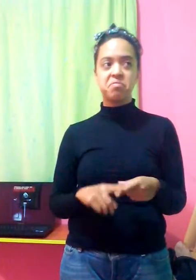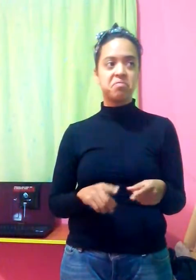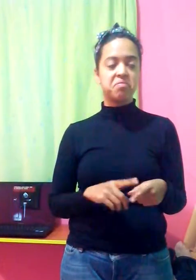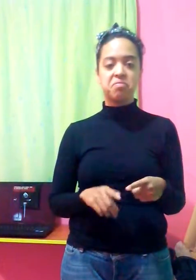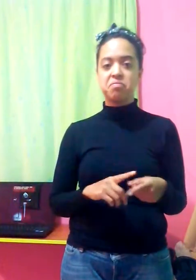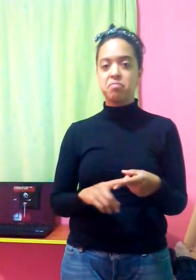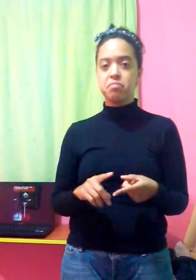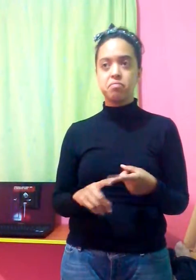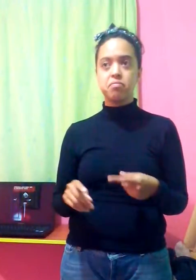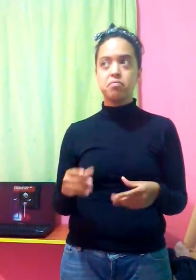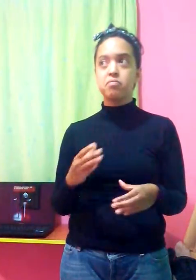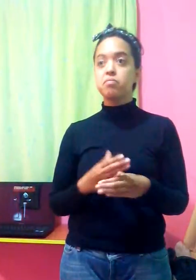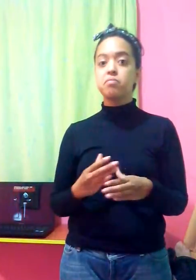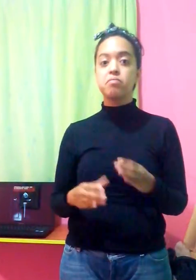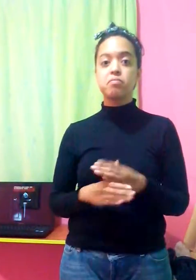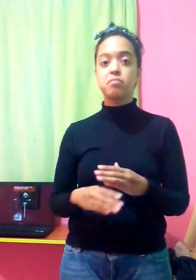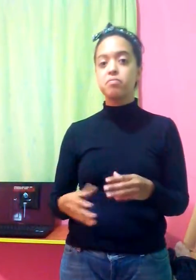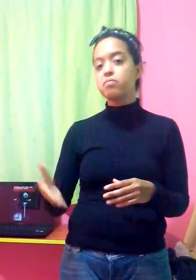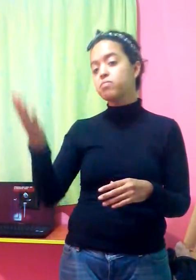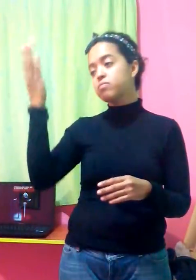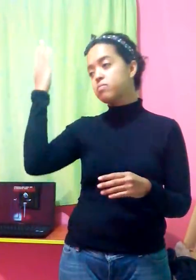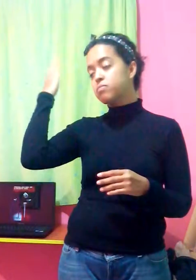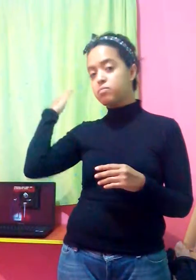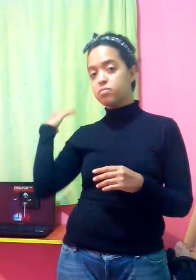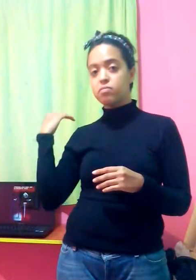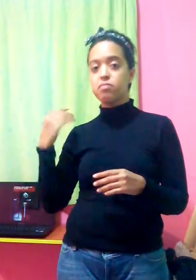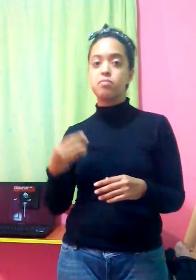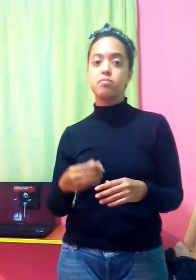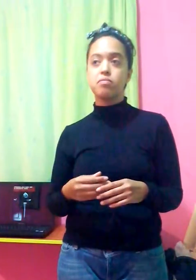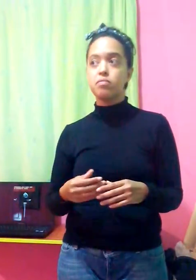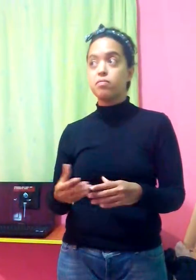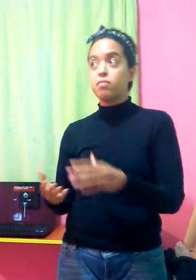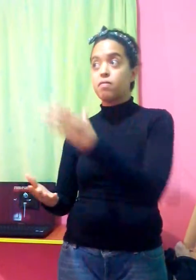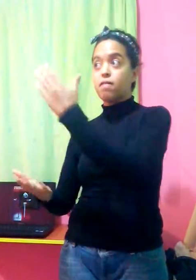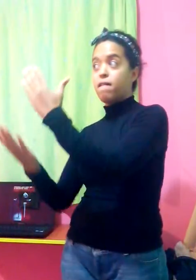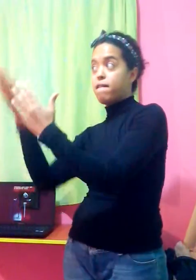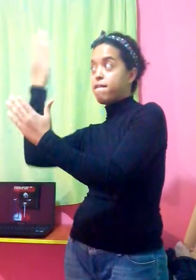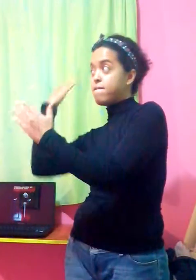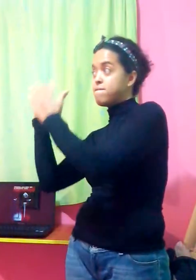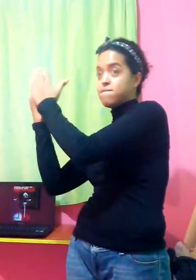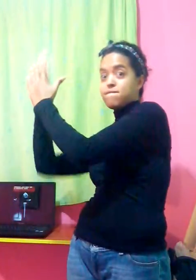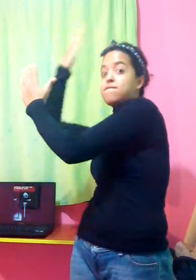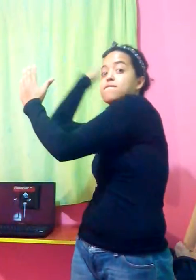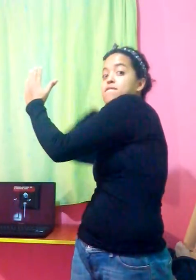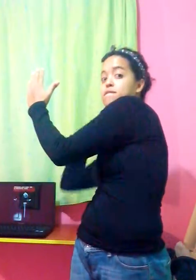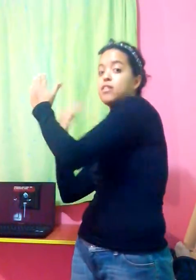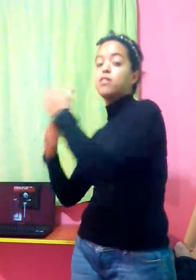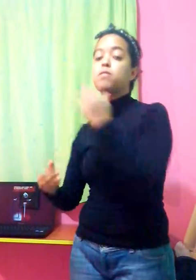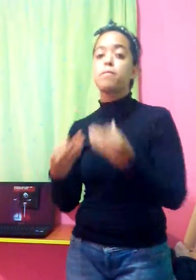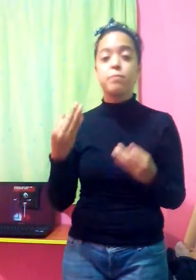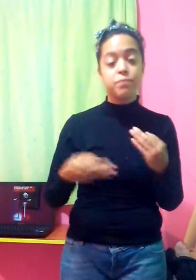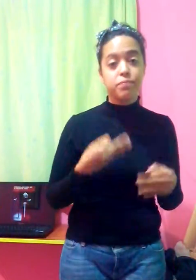de la historia y la prehistoria. Esa es a la genética a la que me refiero. Todos traemos genes, pero los hombres traemos genes de